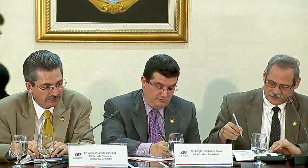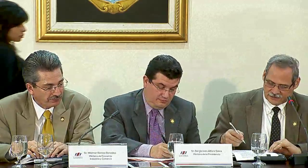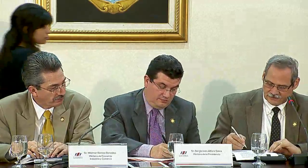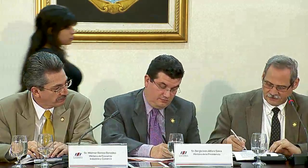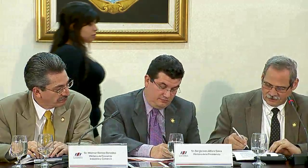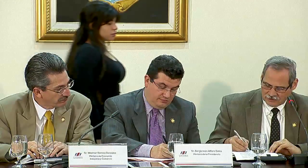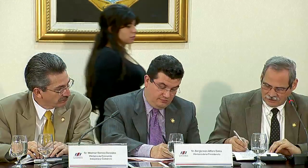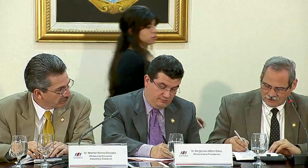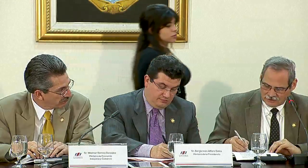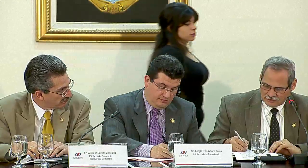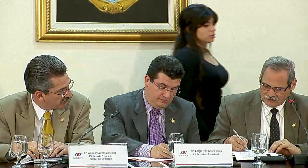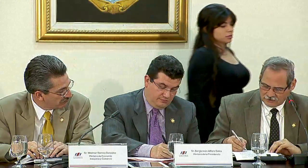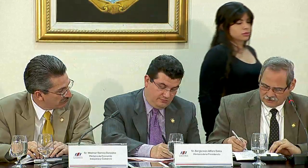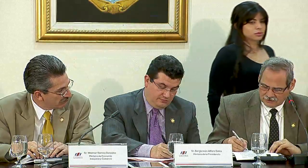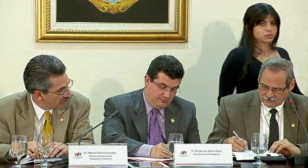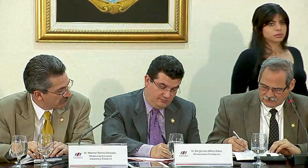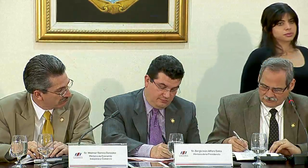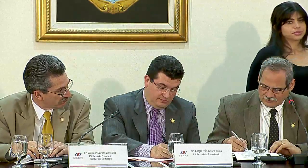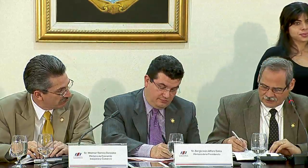Gerardo,